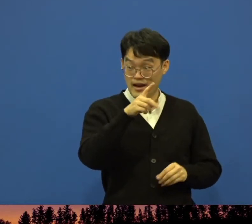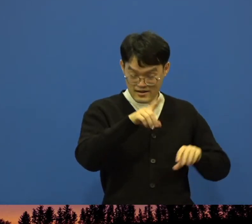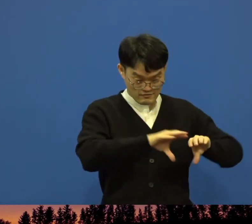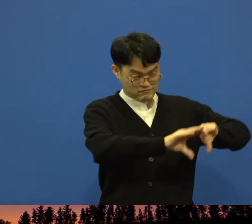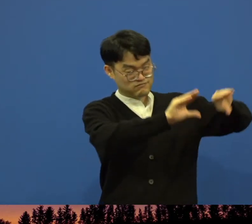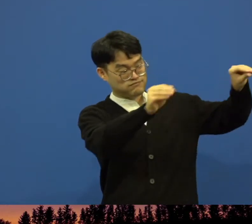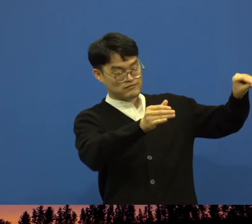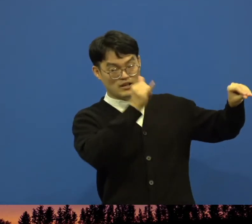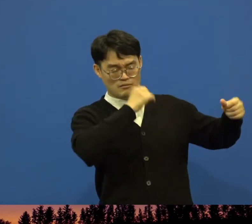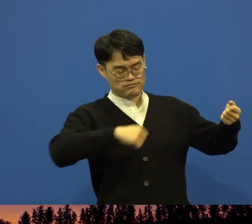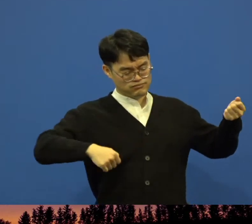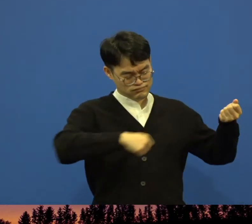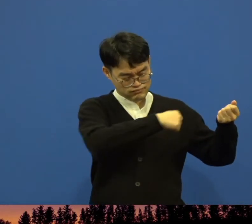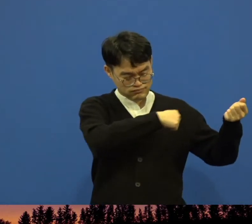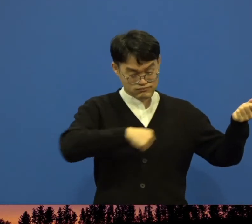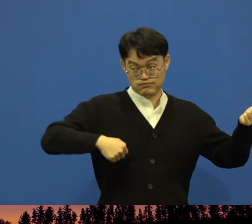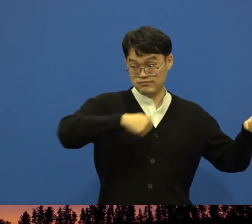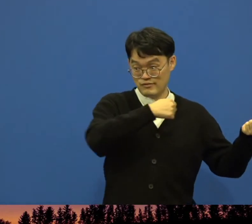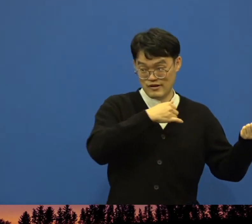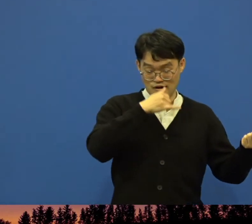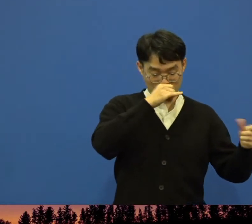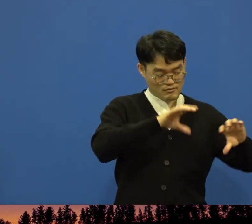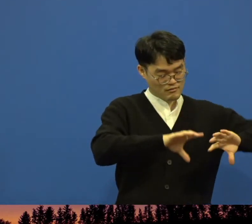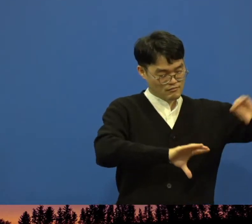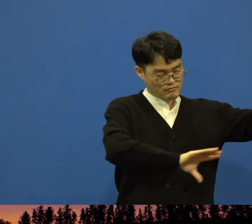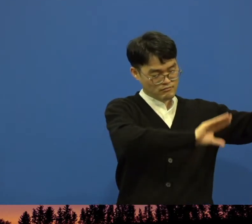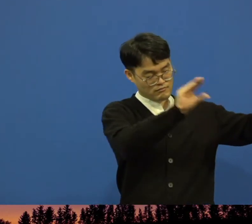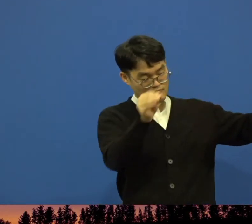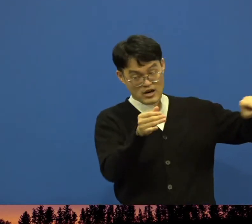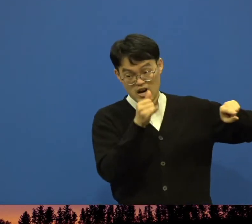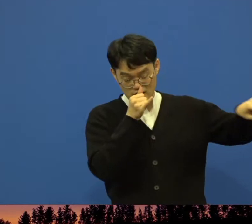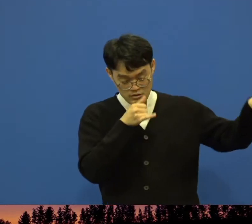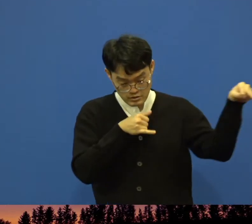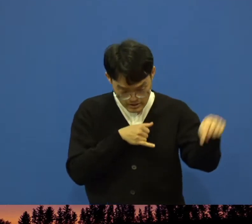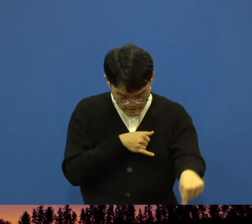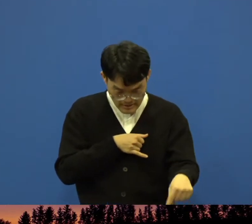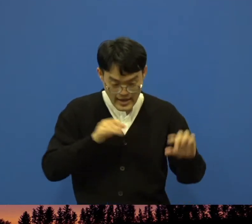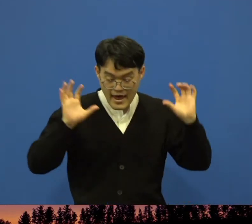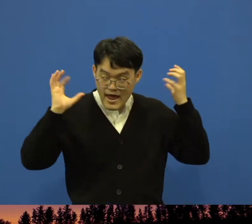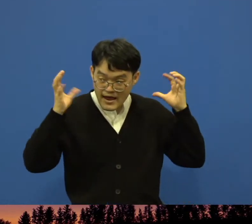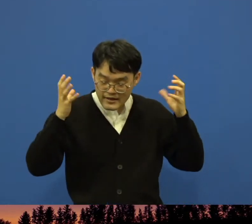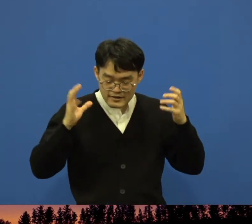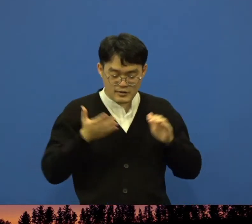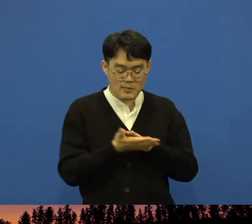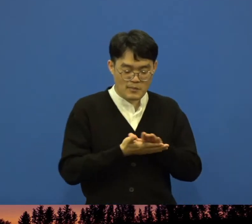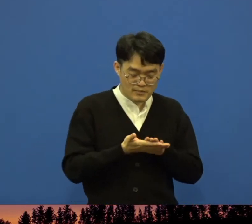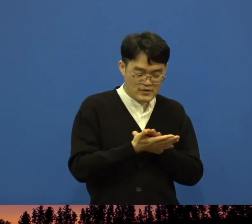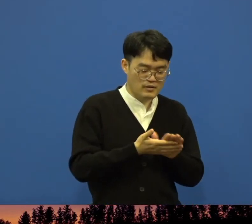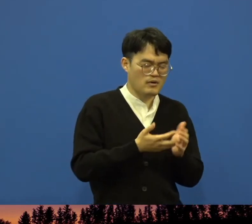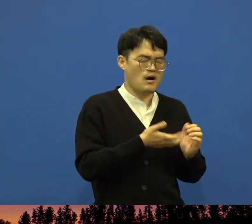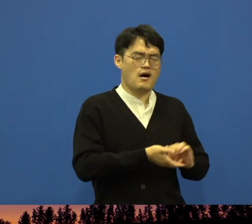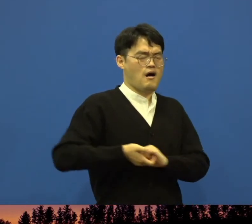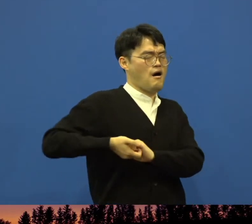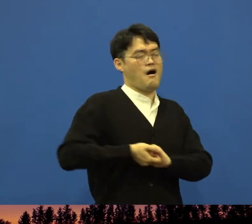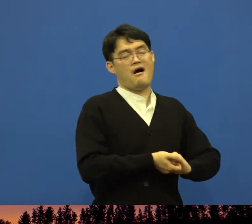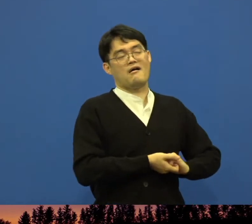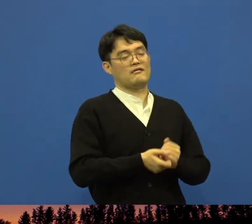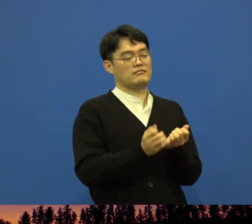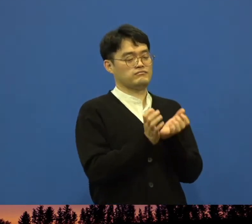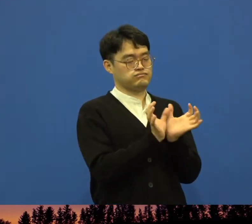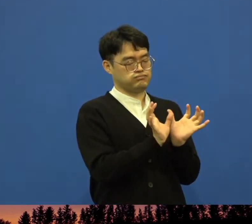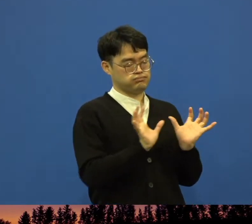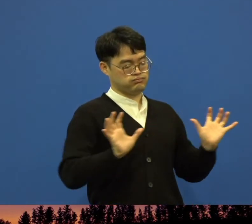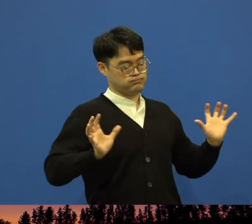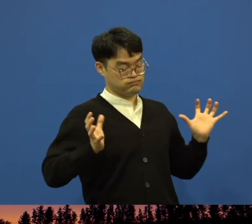콘서트 이 홀이 있는데 딱 나누어져 있어요. 그리고 밑에는 또 아이들 그 콘서트 홀도 있고 너무 멋지게 지었고